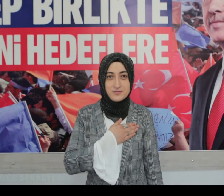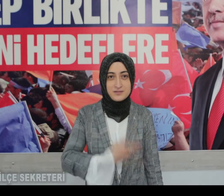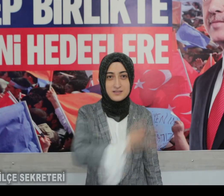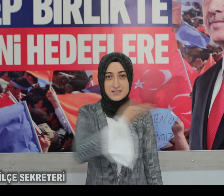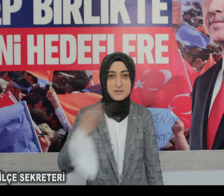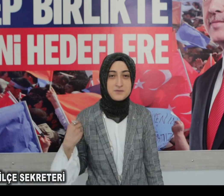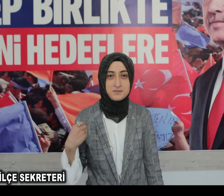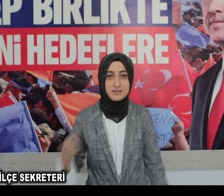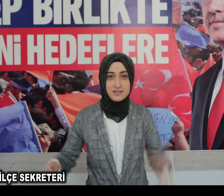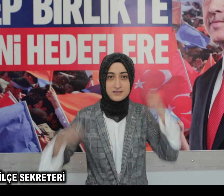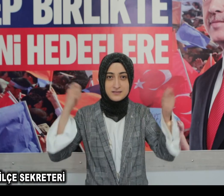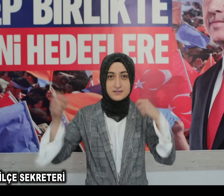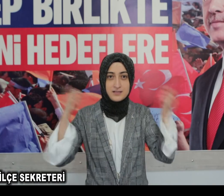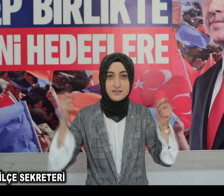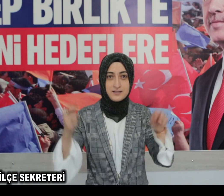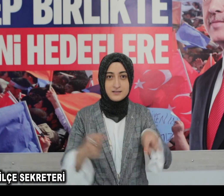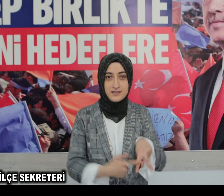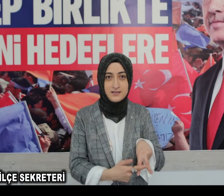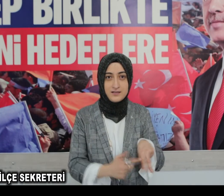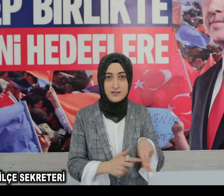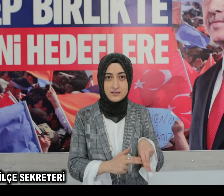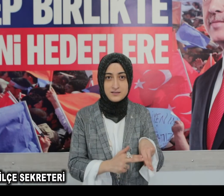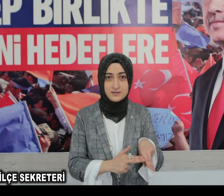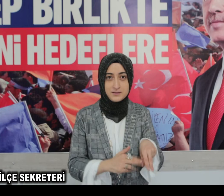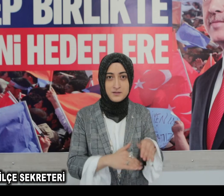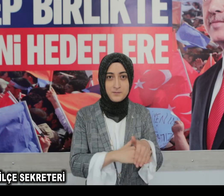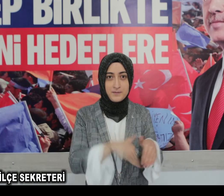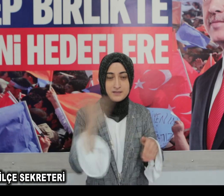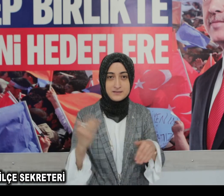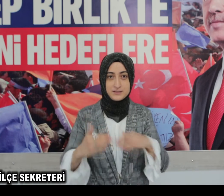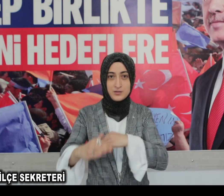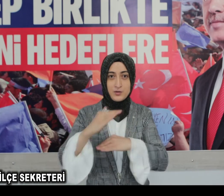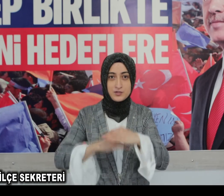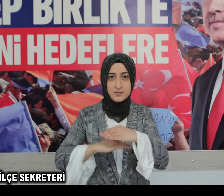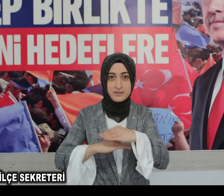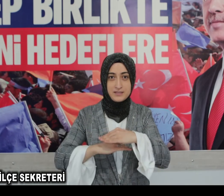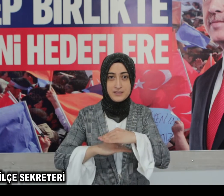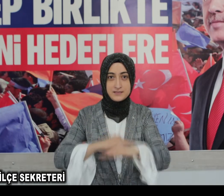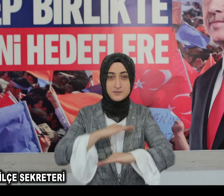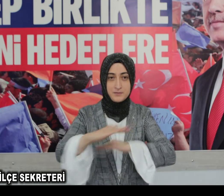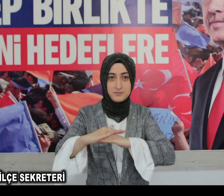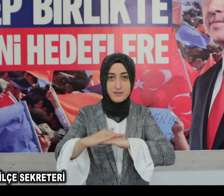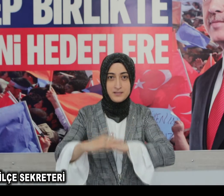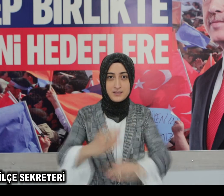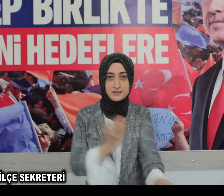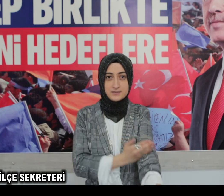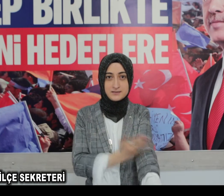Tevazuyla samimiyet, gayret ve AK Parti. Önce millet, memleket,